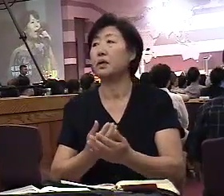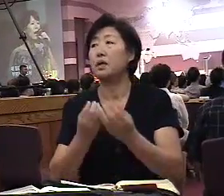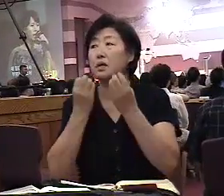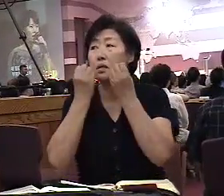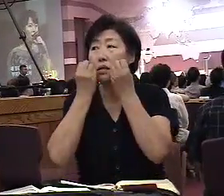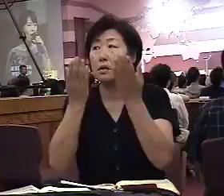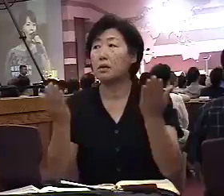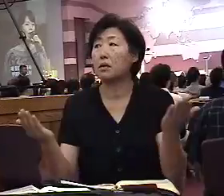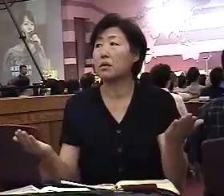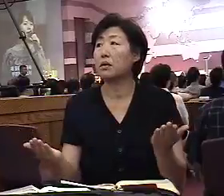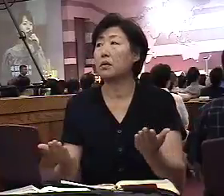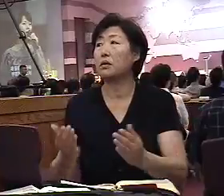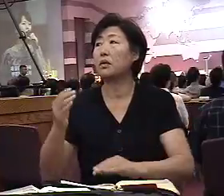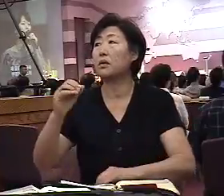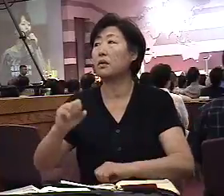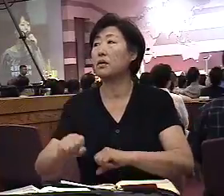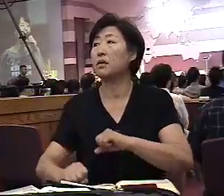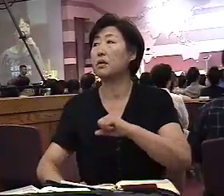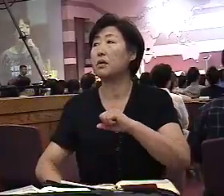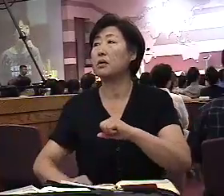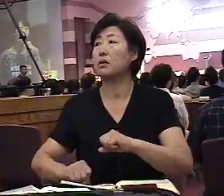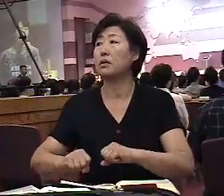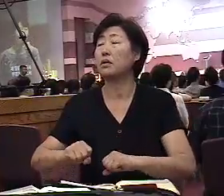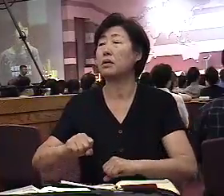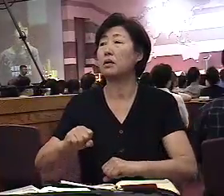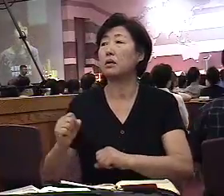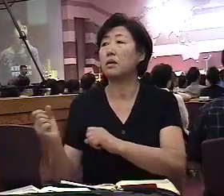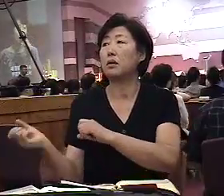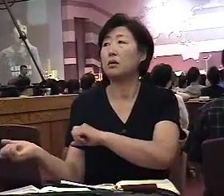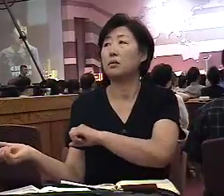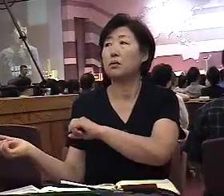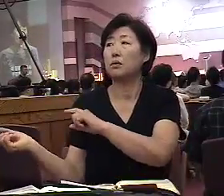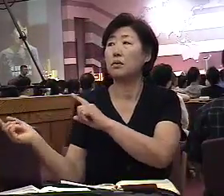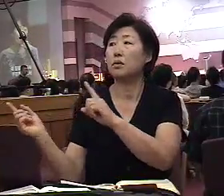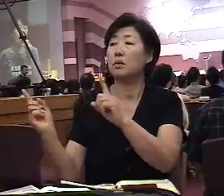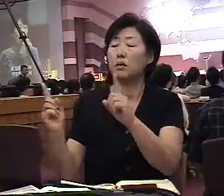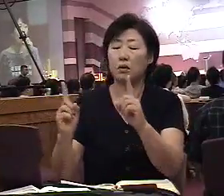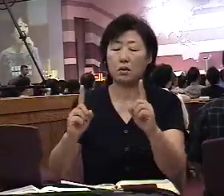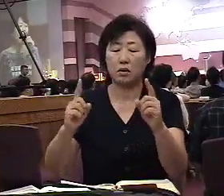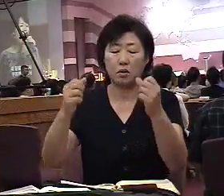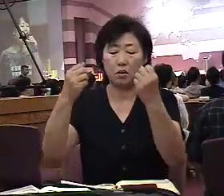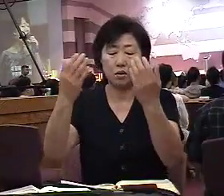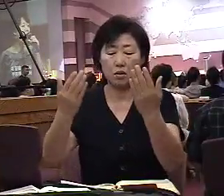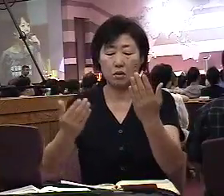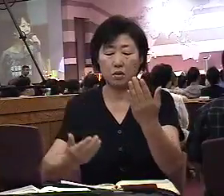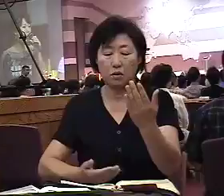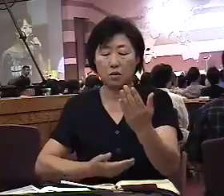하소서. 새 일을 행하사 분케